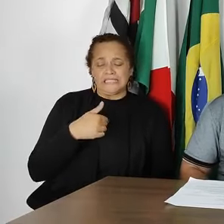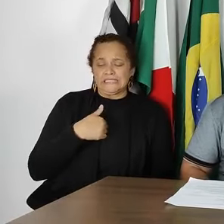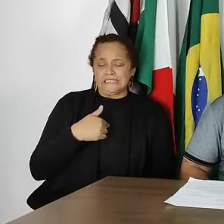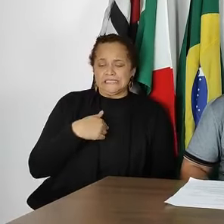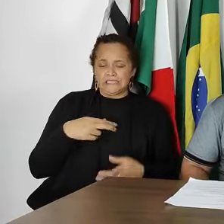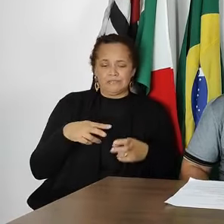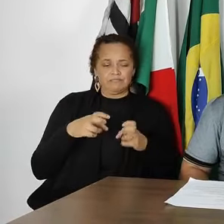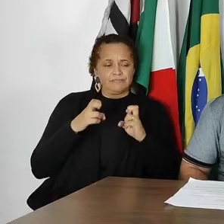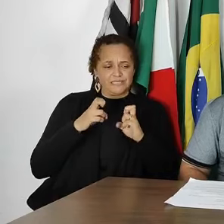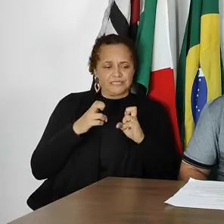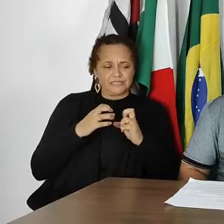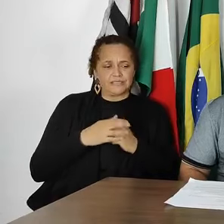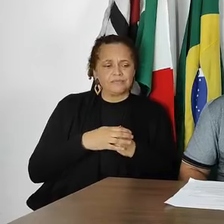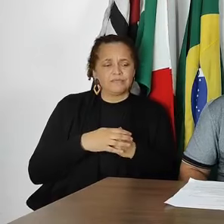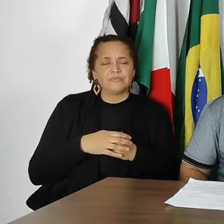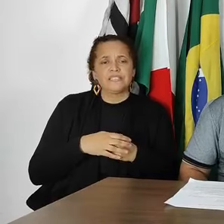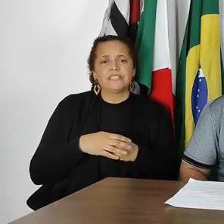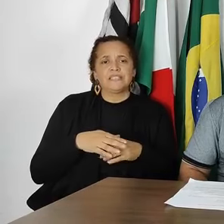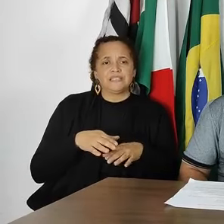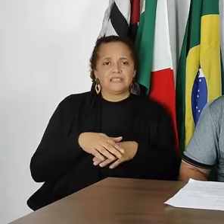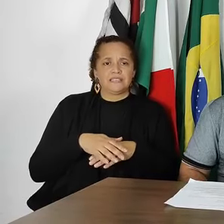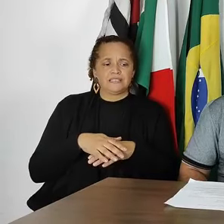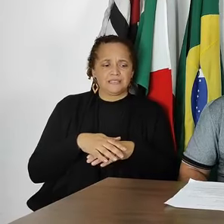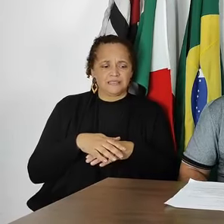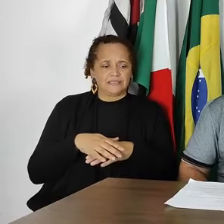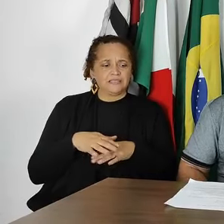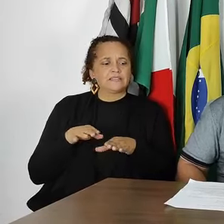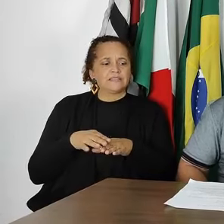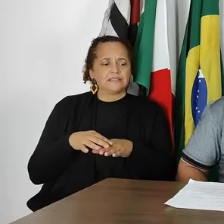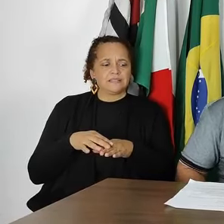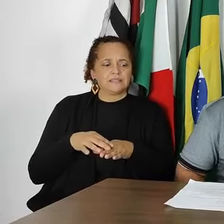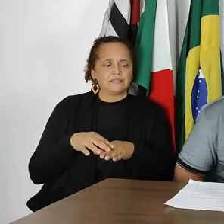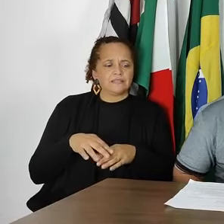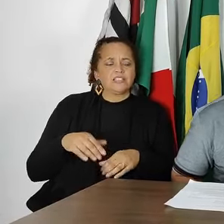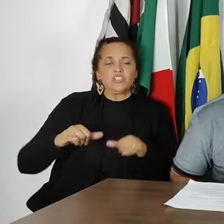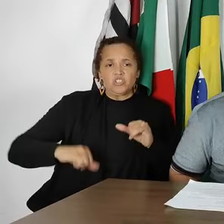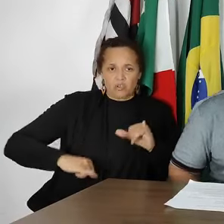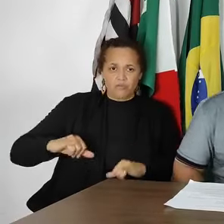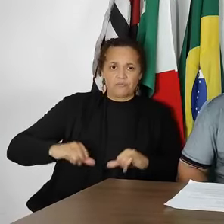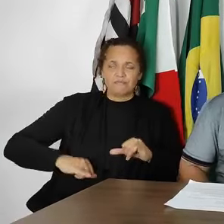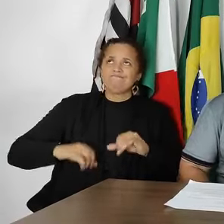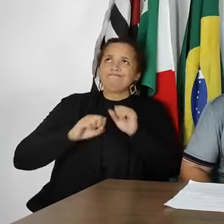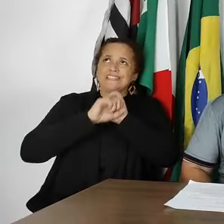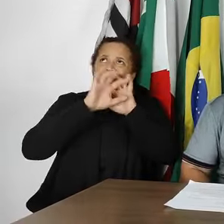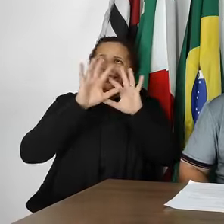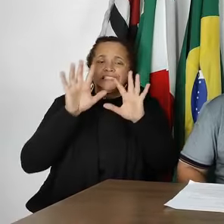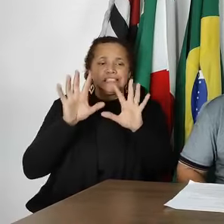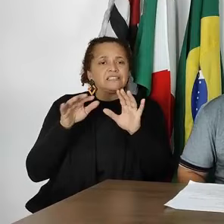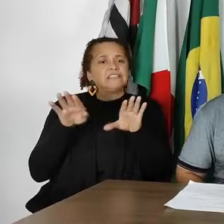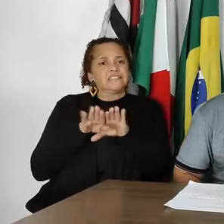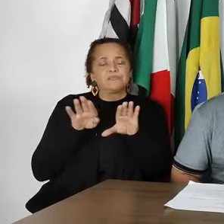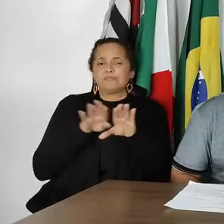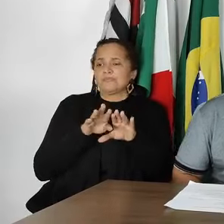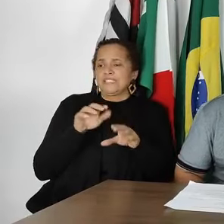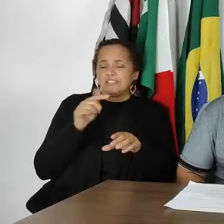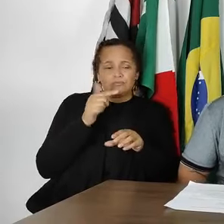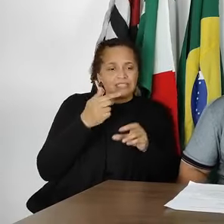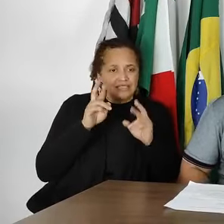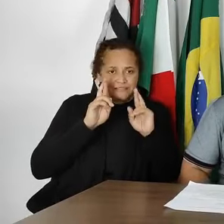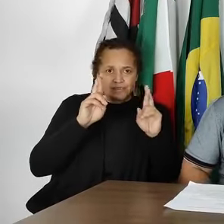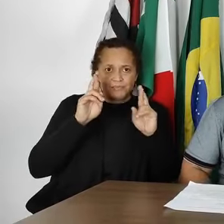percebi a minha glória, como também a minha esperança. Já pereceu a minha glória, como também a esperança no